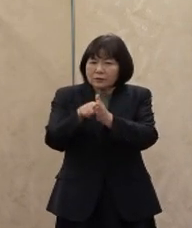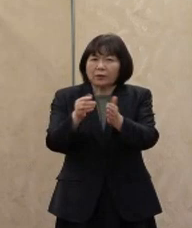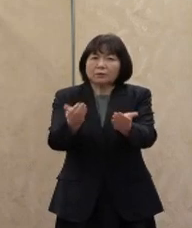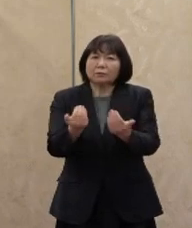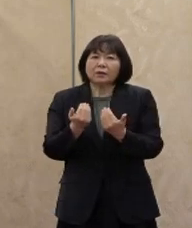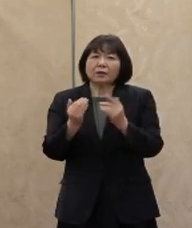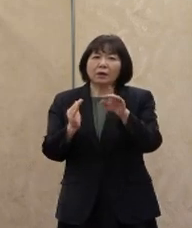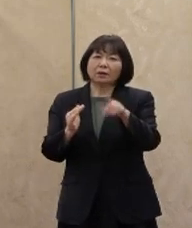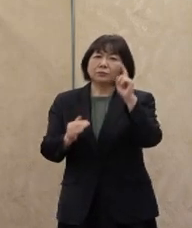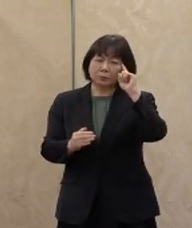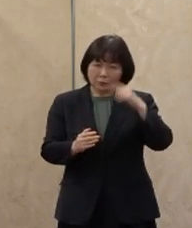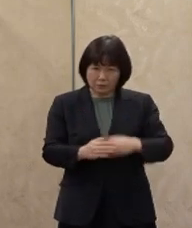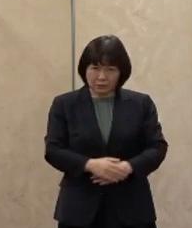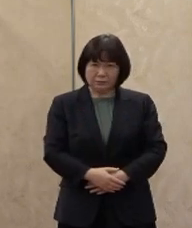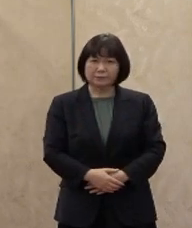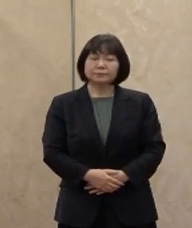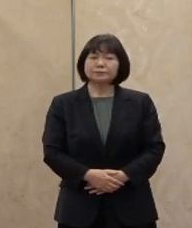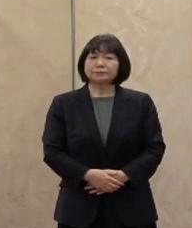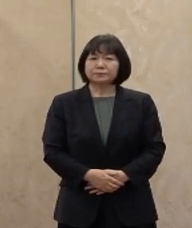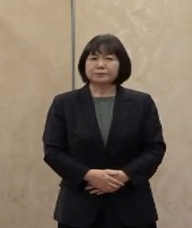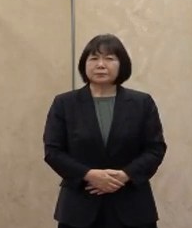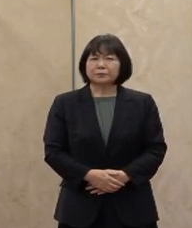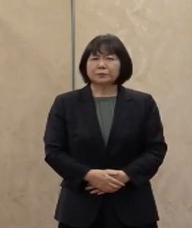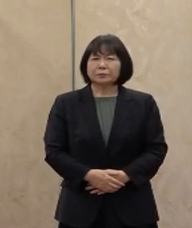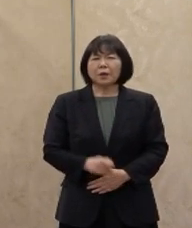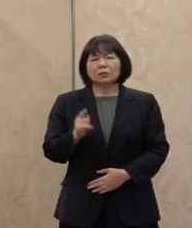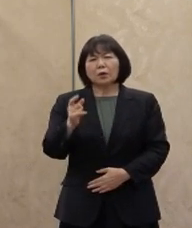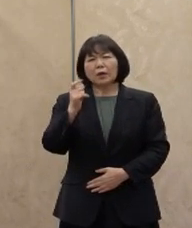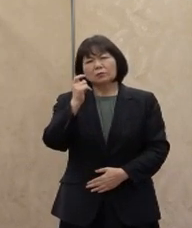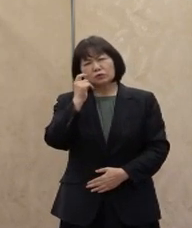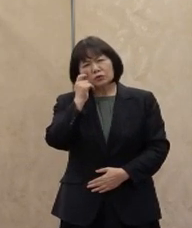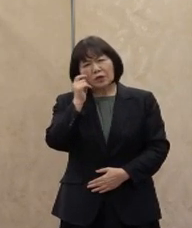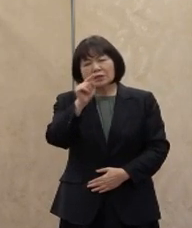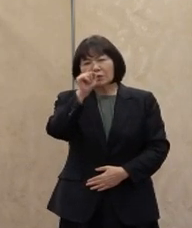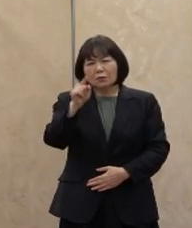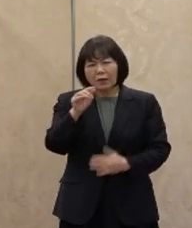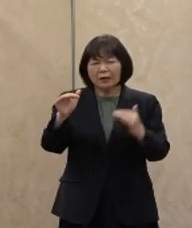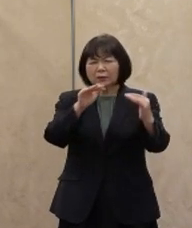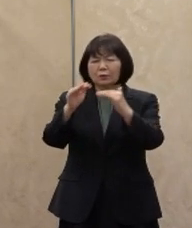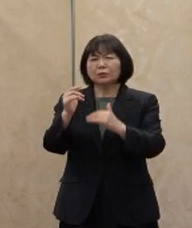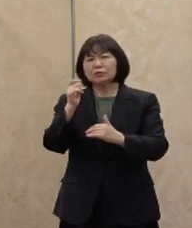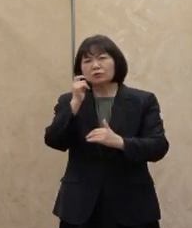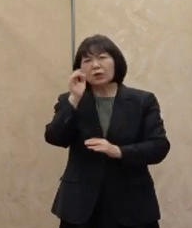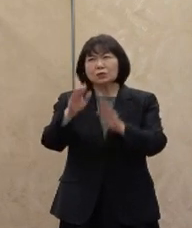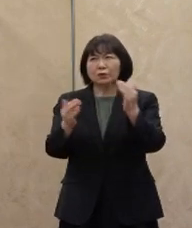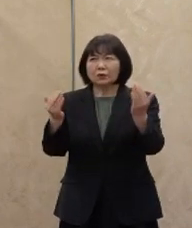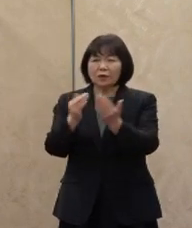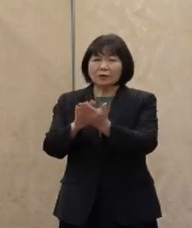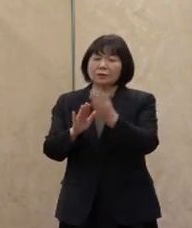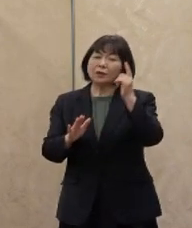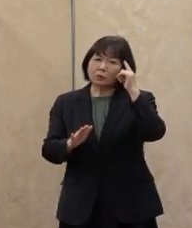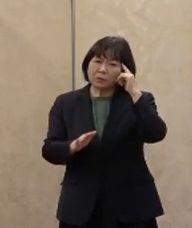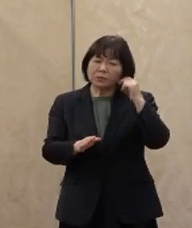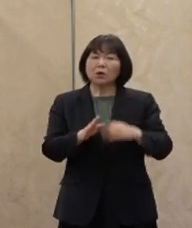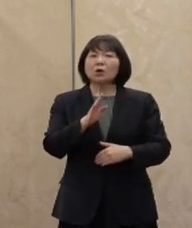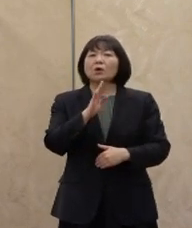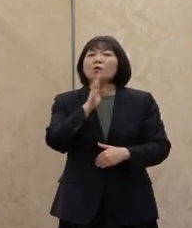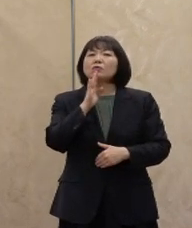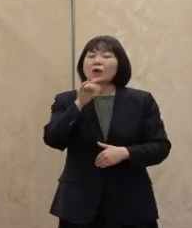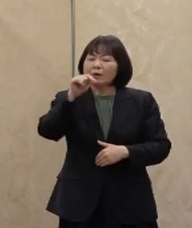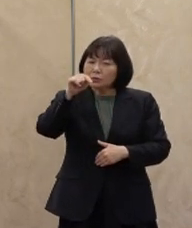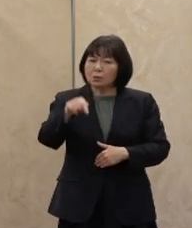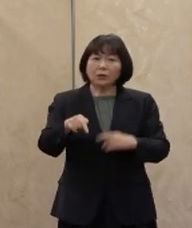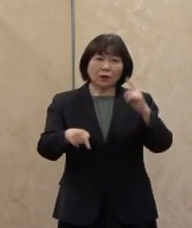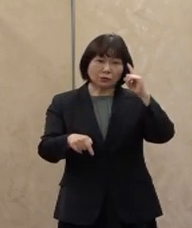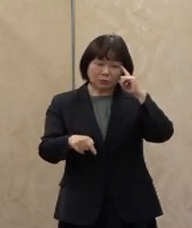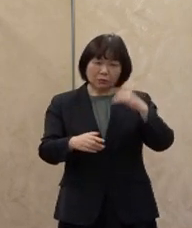それをぜひ入れてもらいたいと思いますね。まあ、ちょっとそれが難しいのかな、ちょっと議論として難しいみたいになってるんですけど、僕は本来そうじゃないかなと